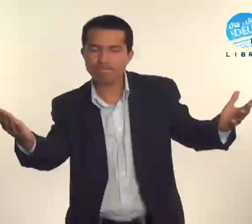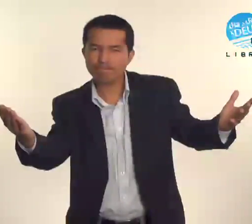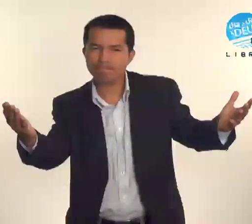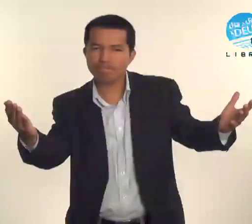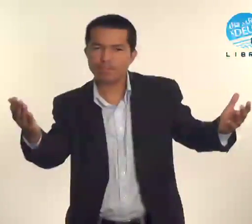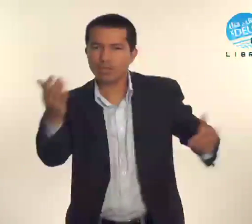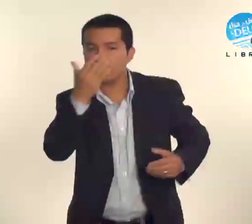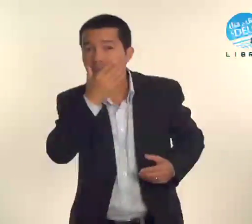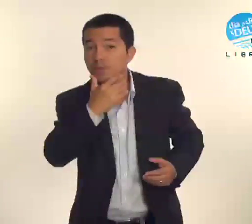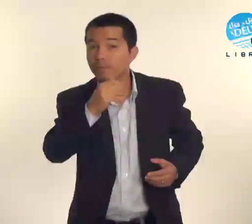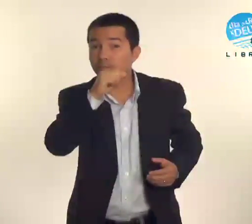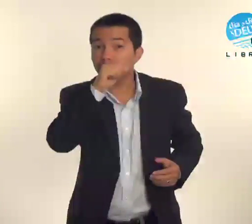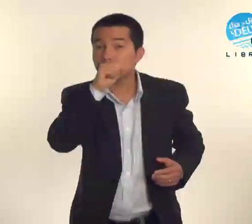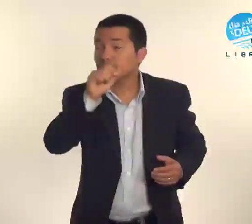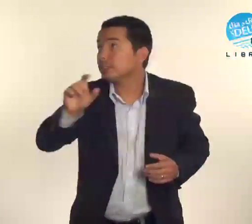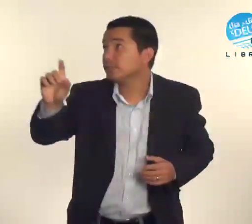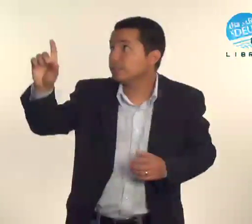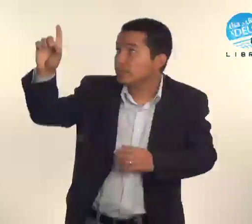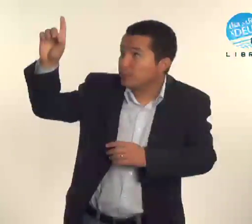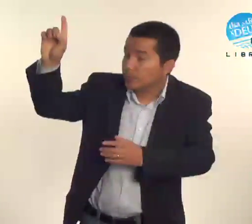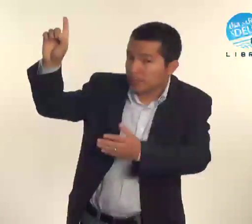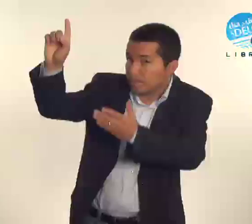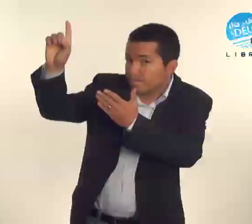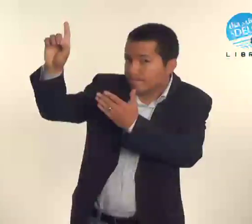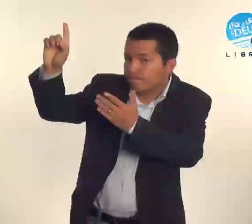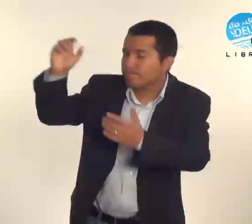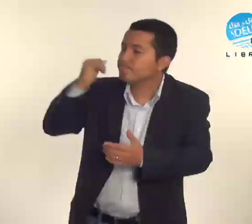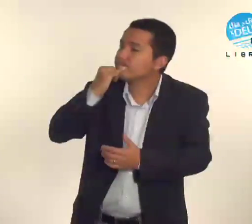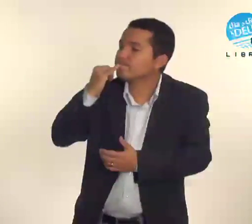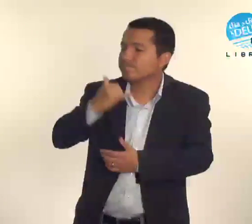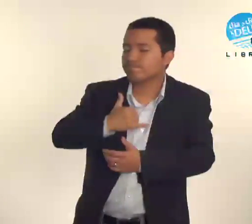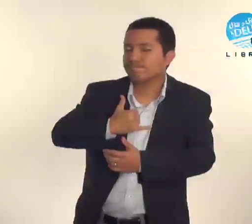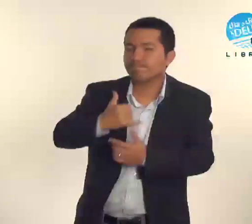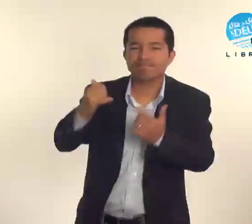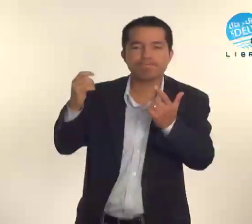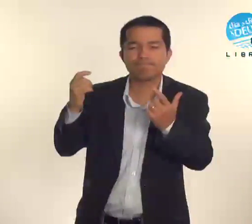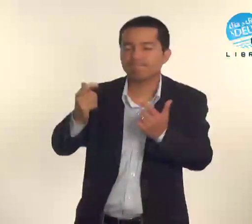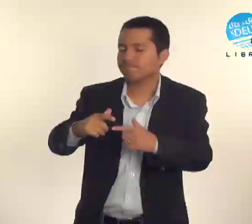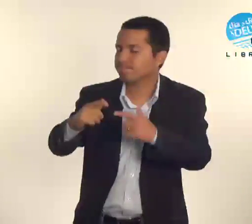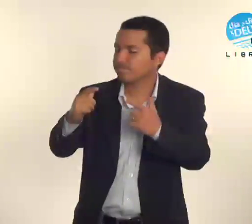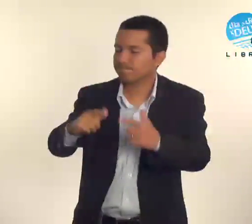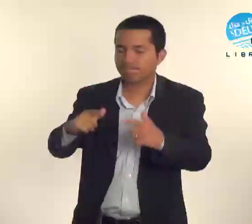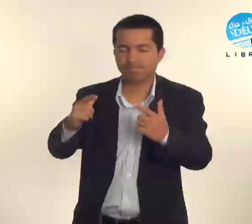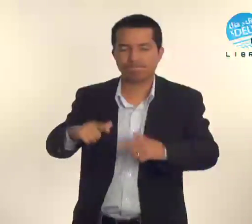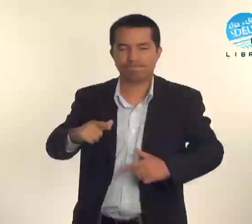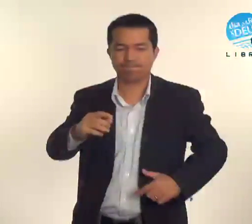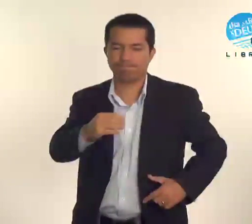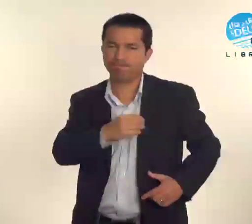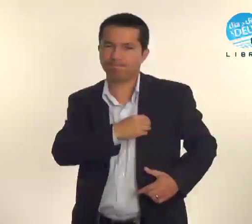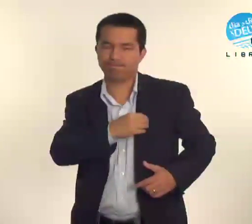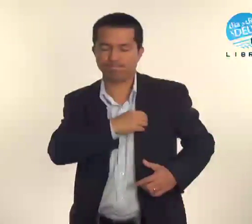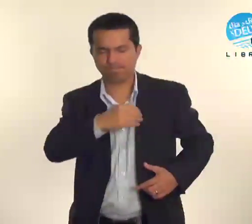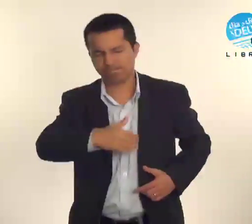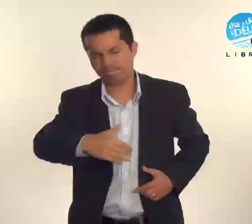aos outros, o Pai Celestial não lhes perdoará as